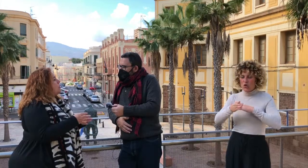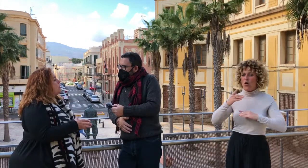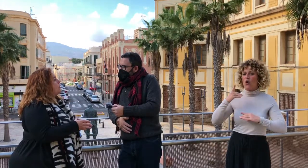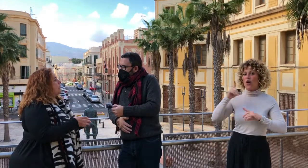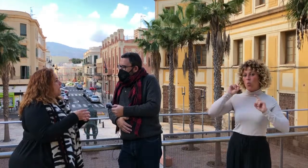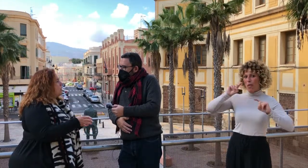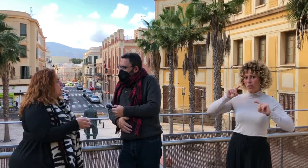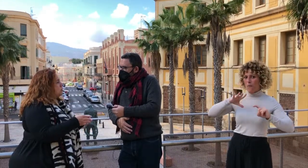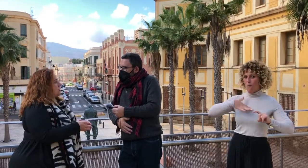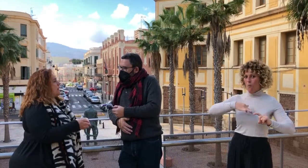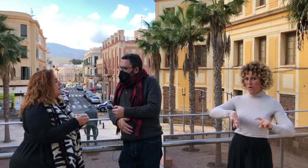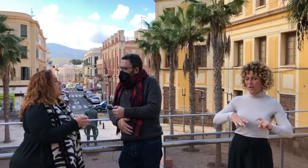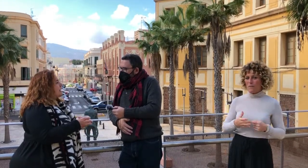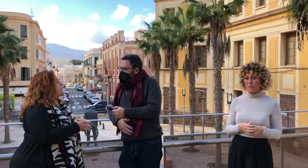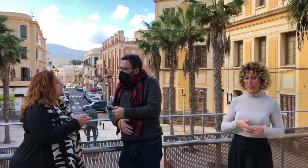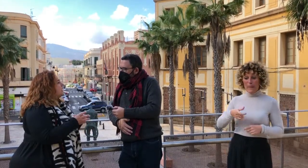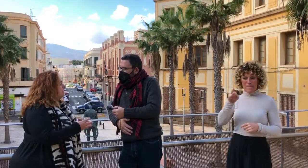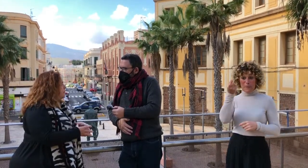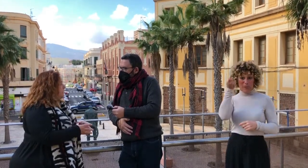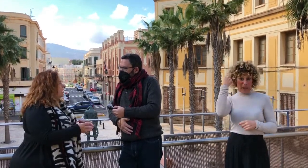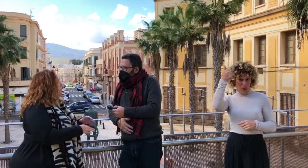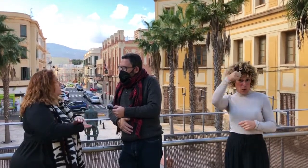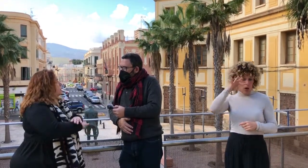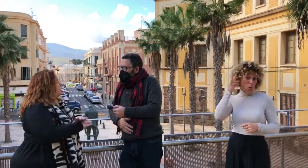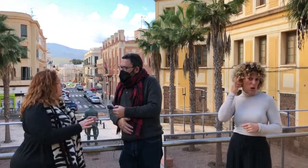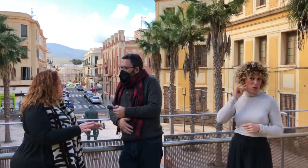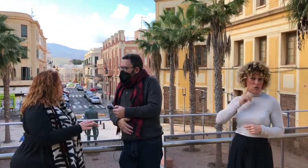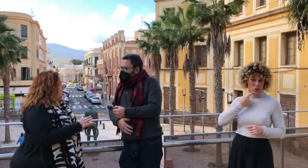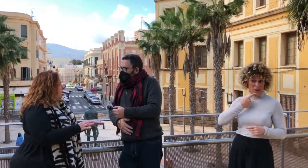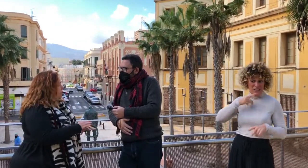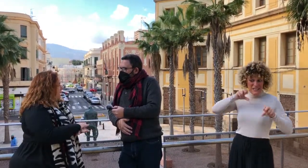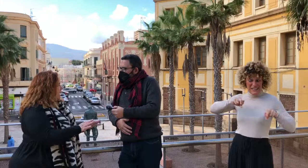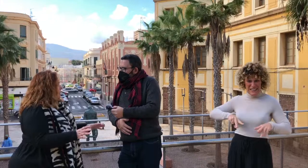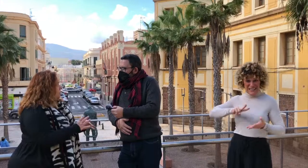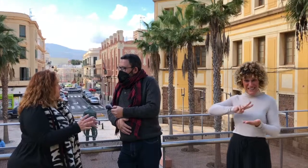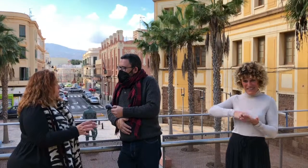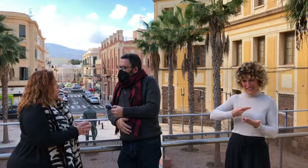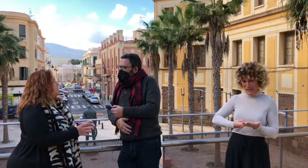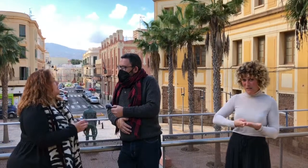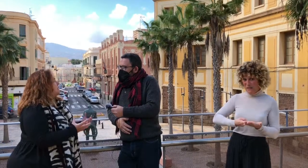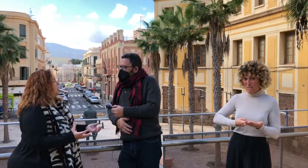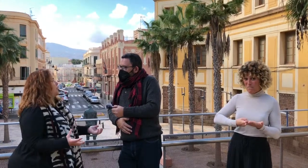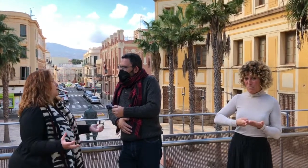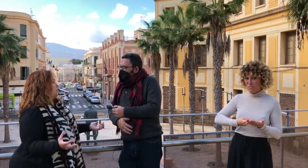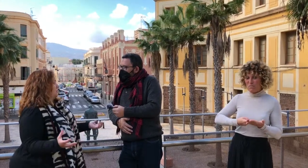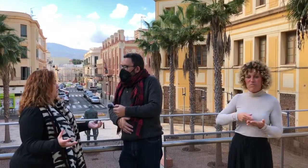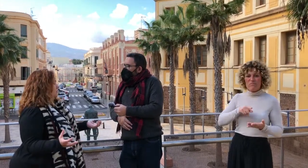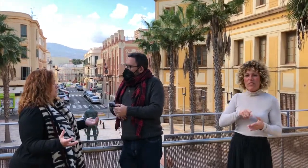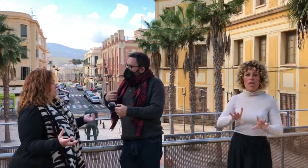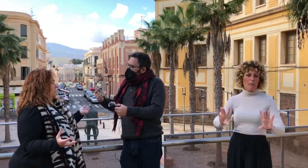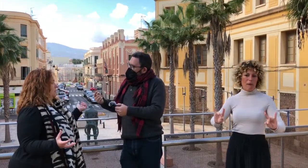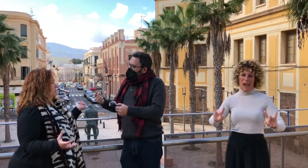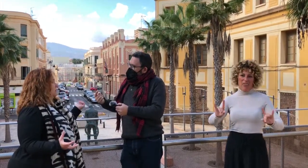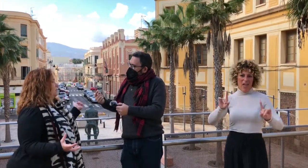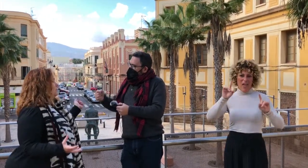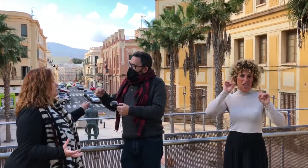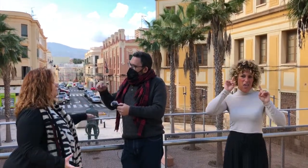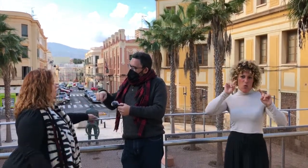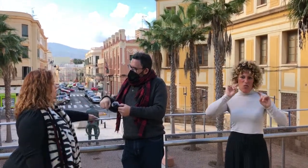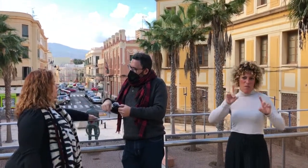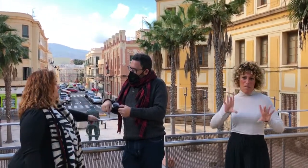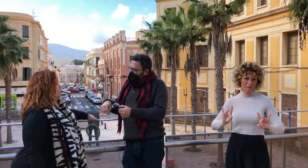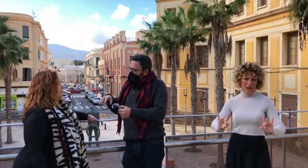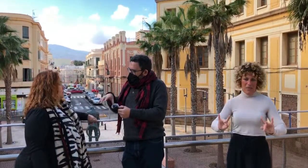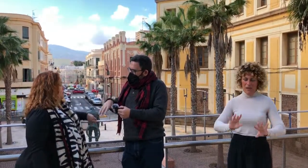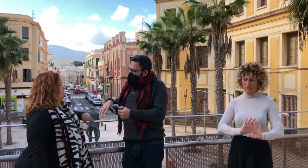El alumno, la alumna sorda que está en clase sin intérprete, no está para nada, no le está sirviendo de nada. Y había entrado, por ejemplo,